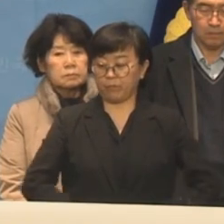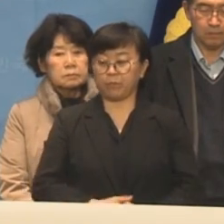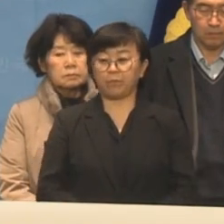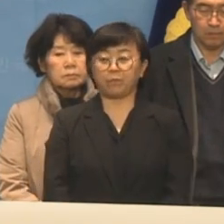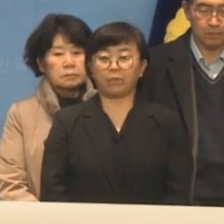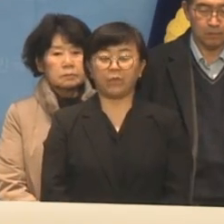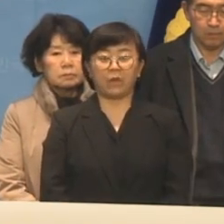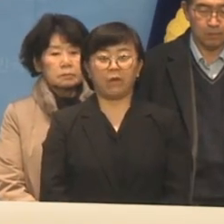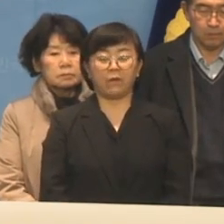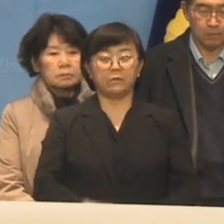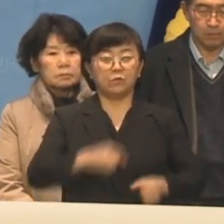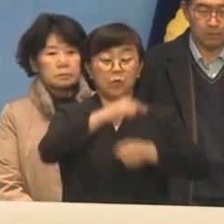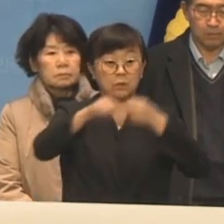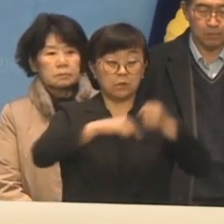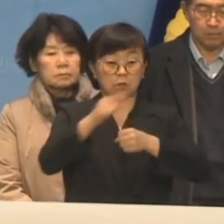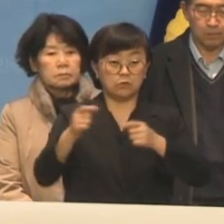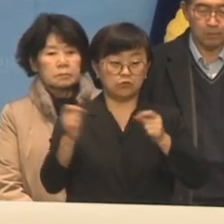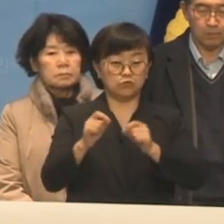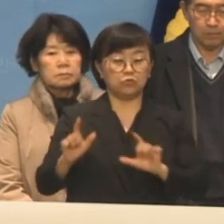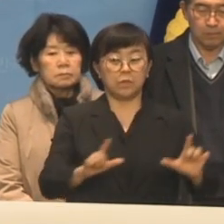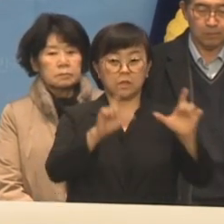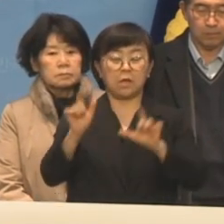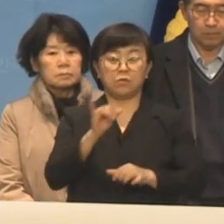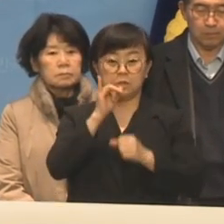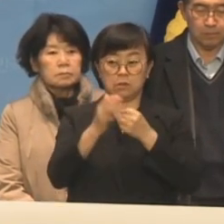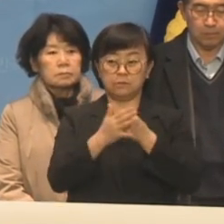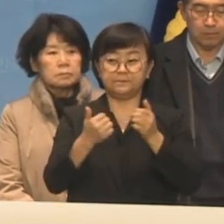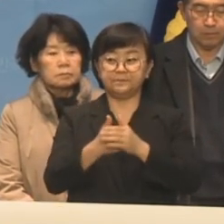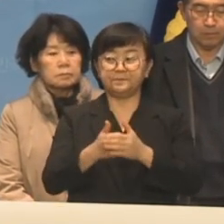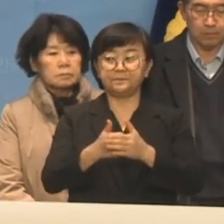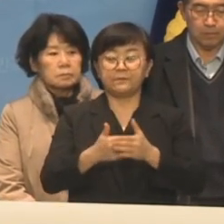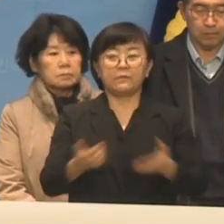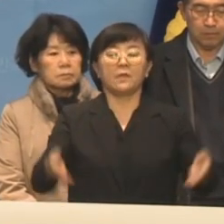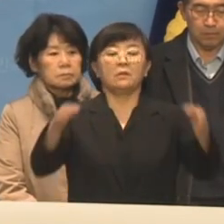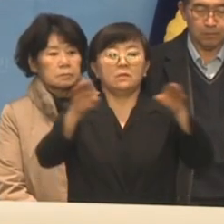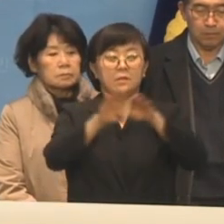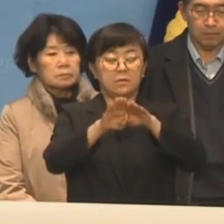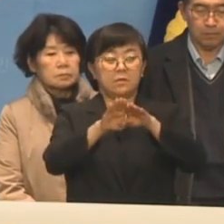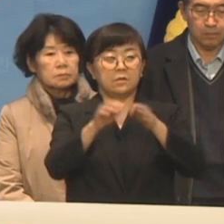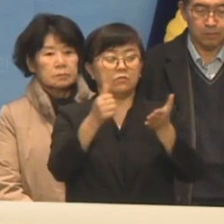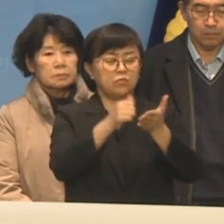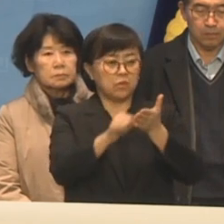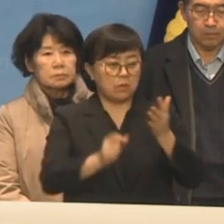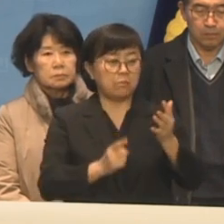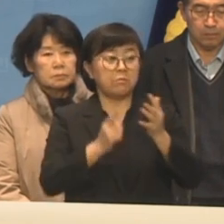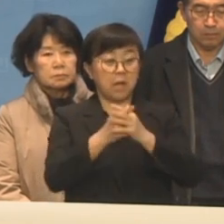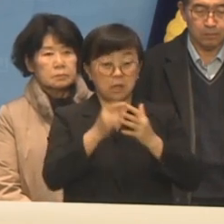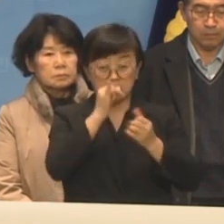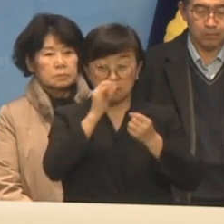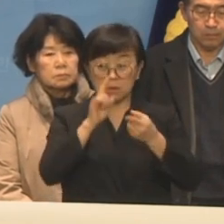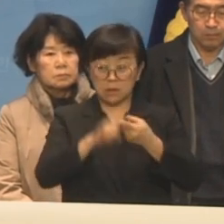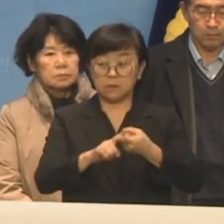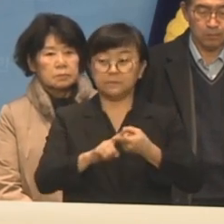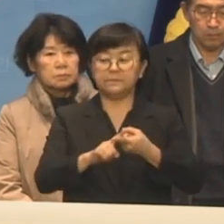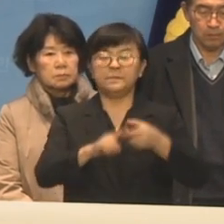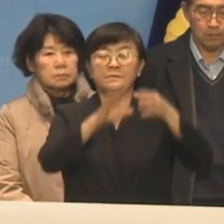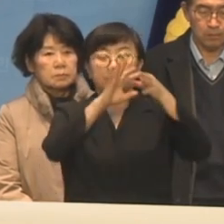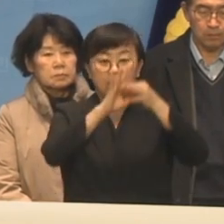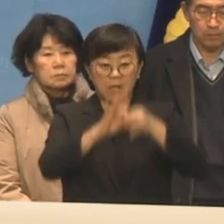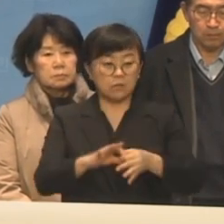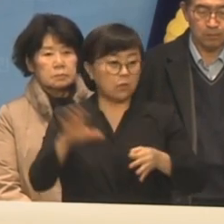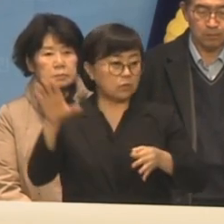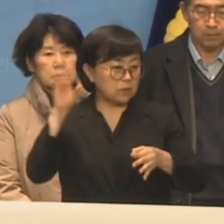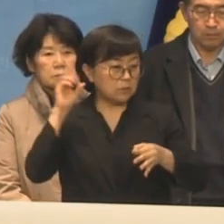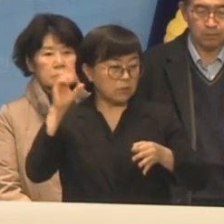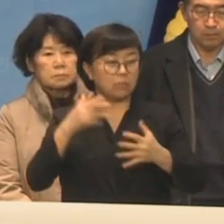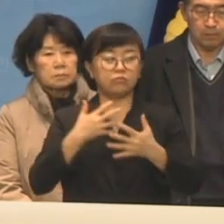네, 원전 주변에 살고 계시면서 그 원전 시설에서 방사성 물질이 유출되고 있는 것을 계속 소식을 들으면